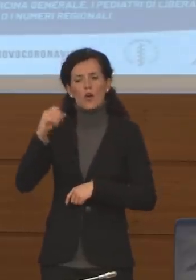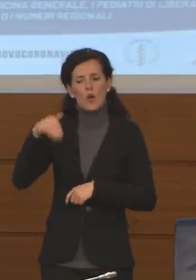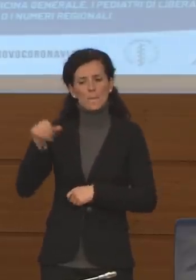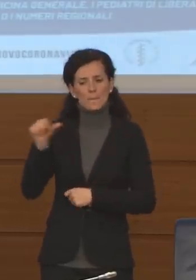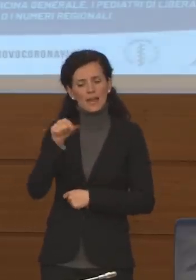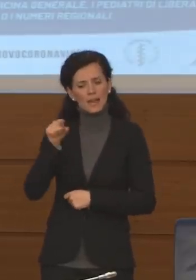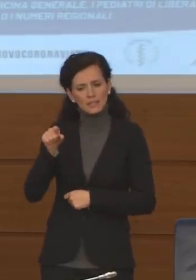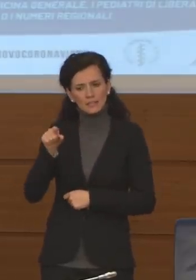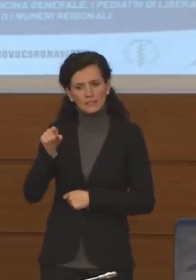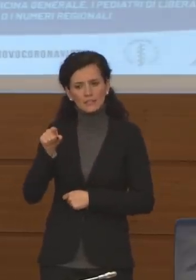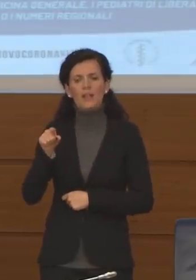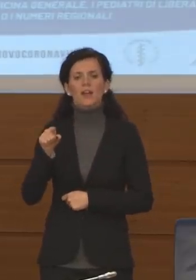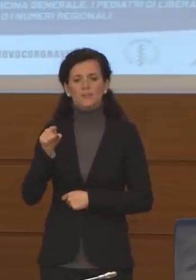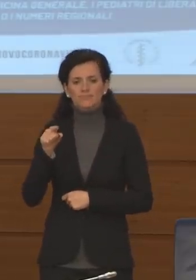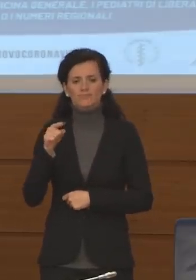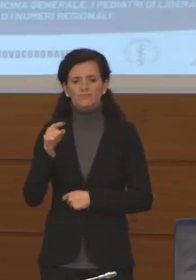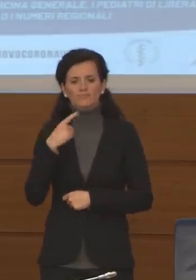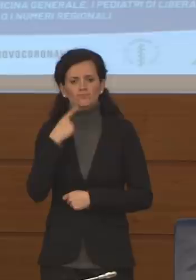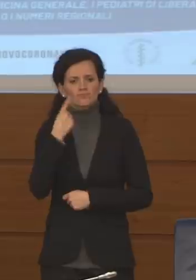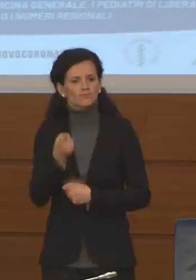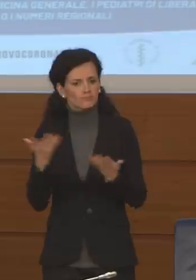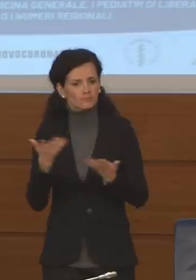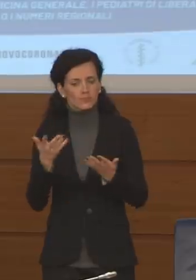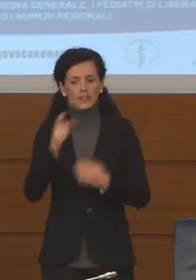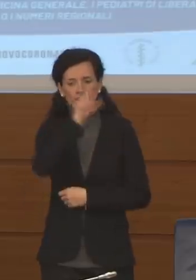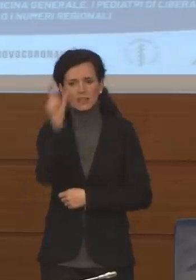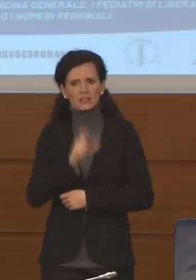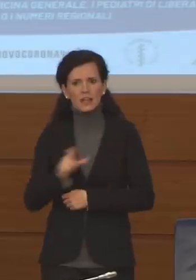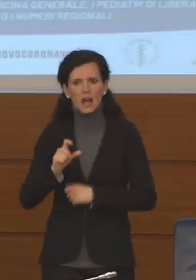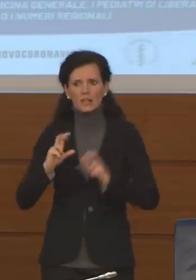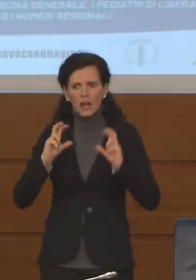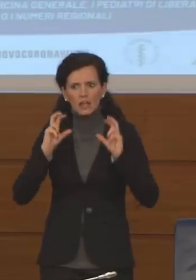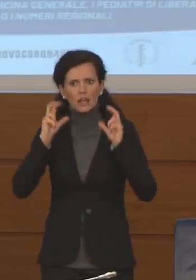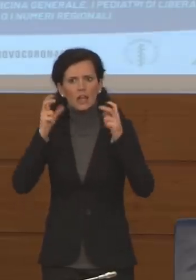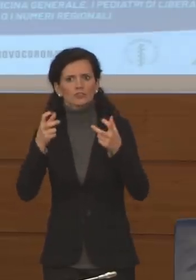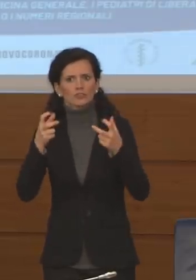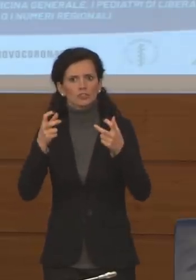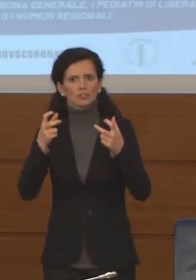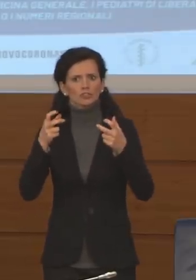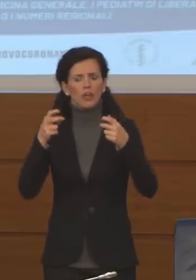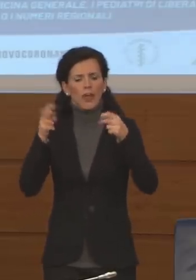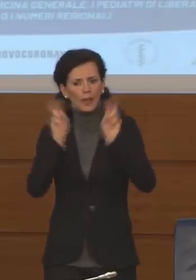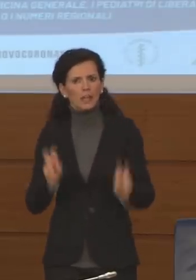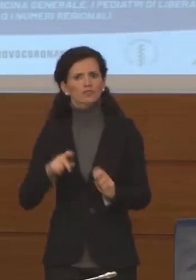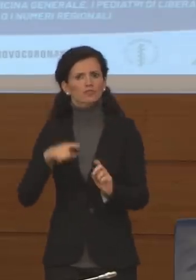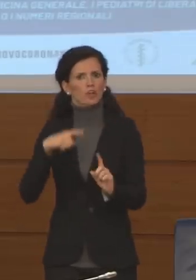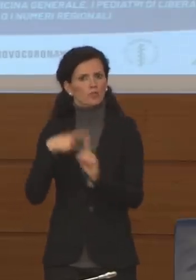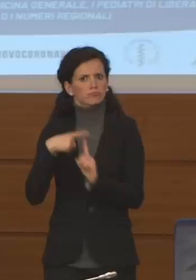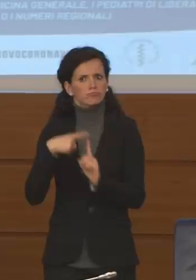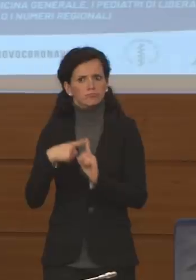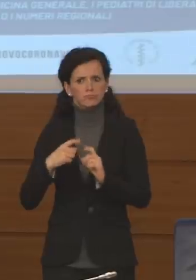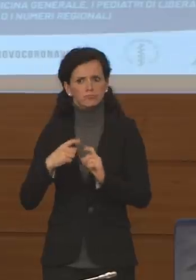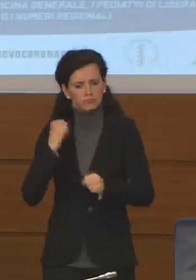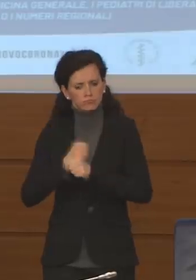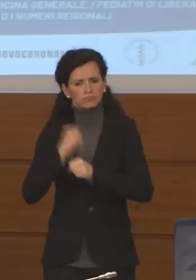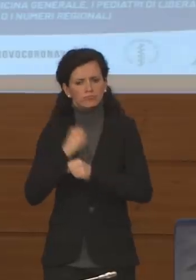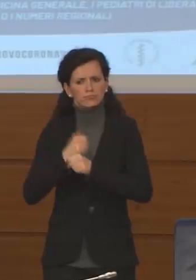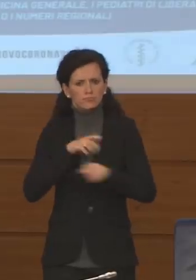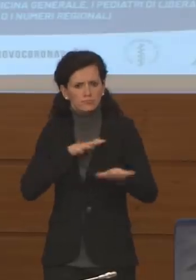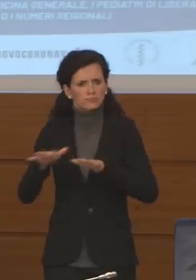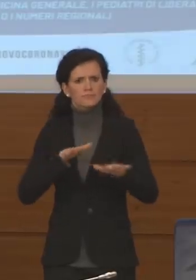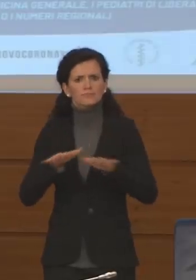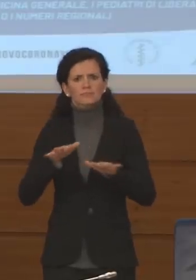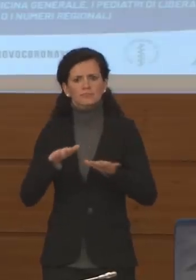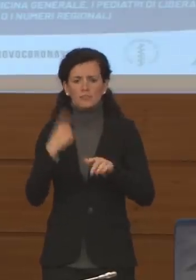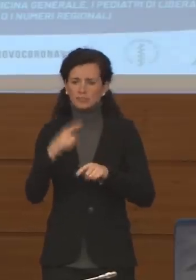il nostro paese stia reagendo energicamente alla epidemia e che